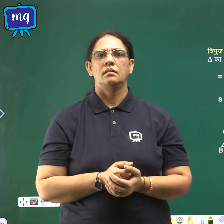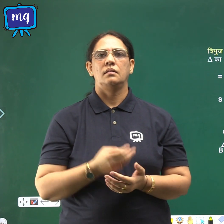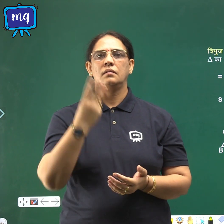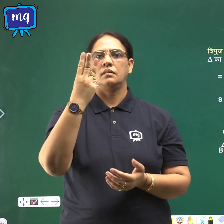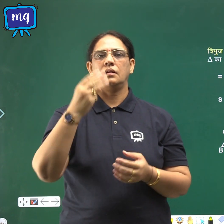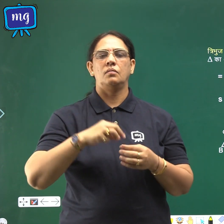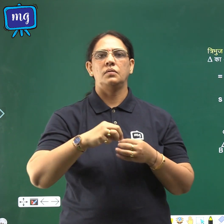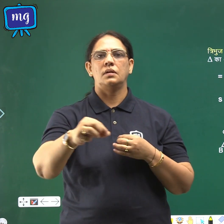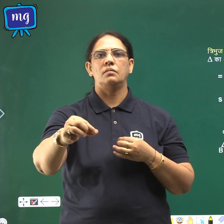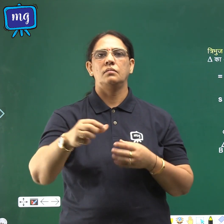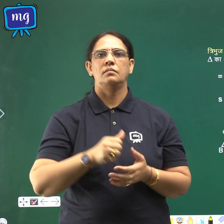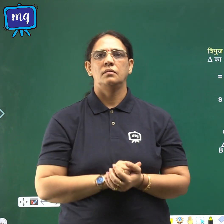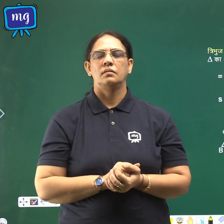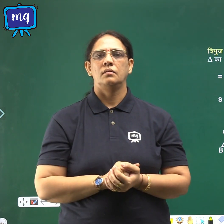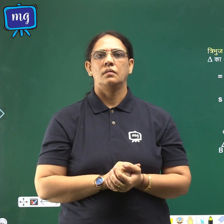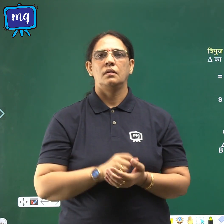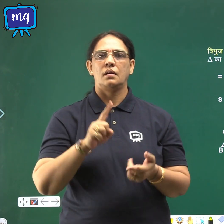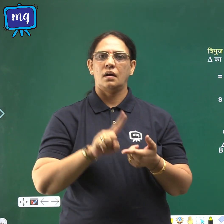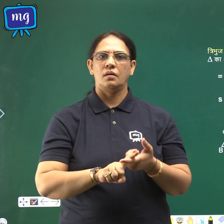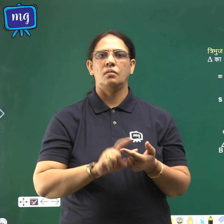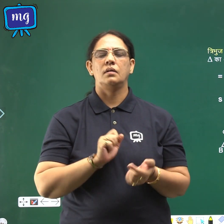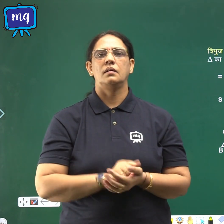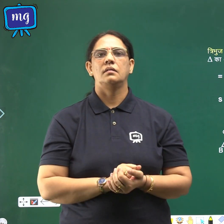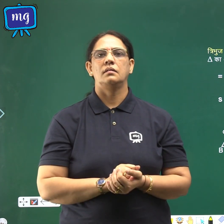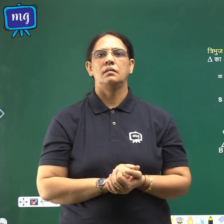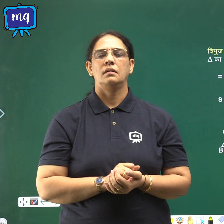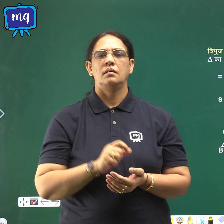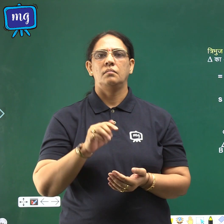तीनों भुजाओं का योग